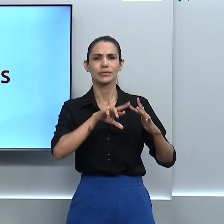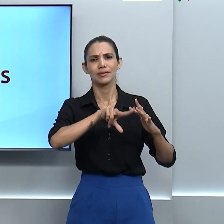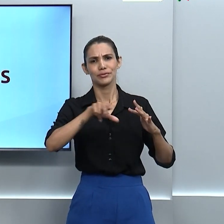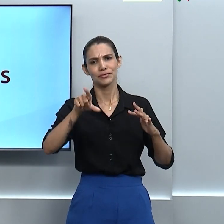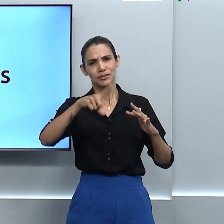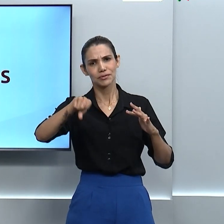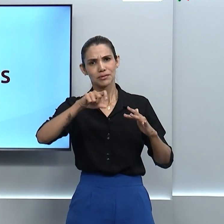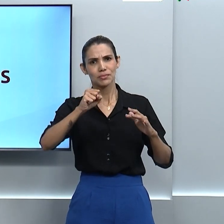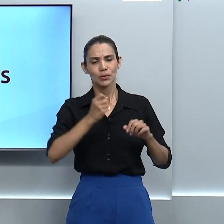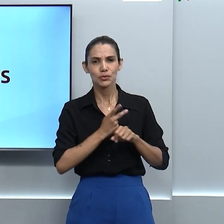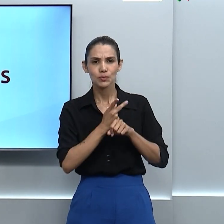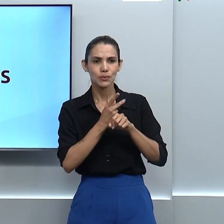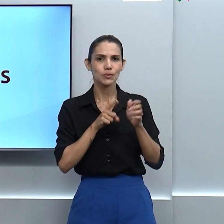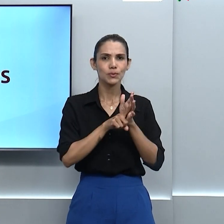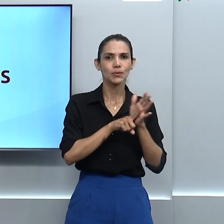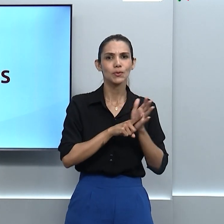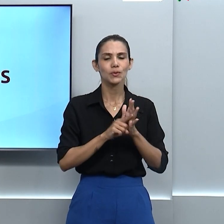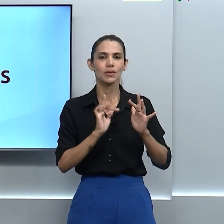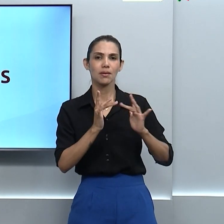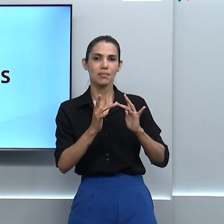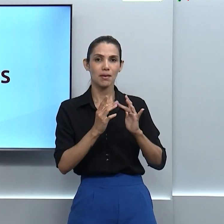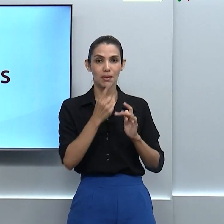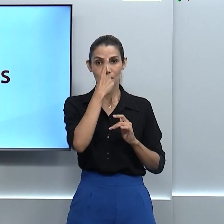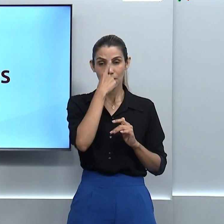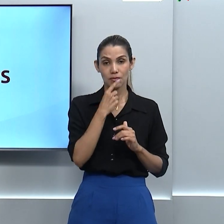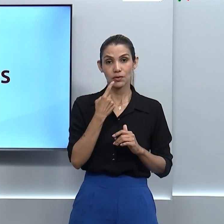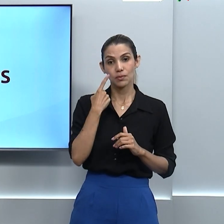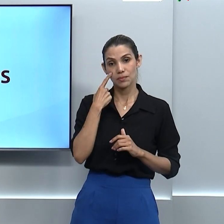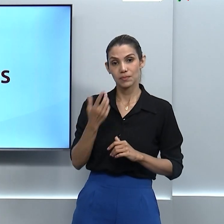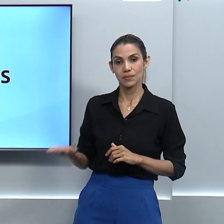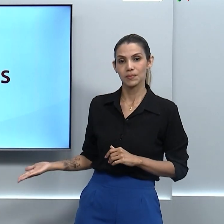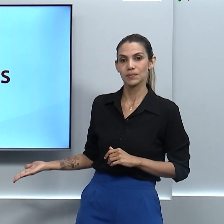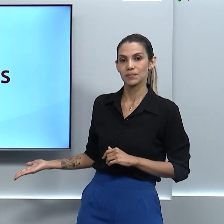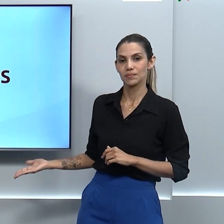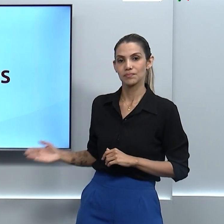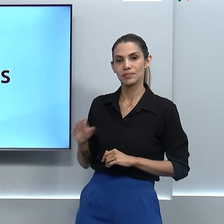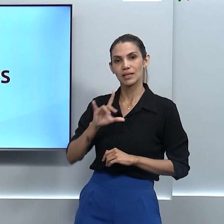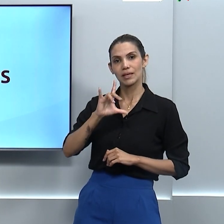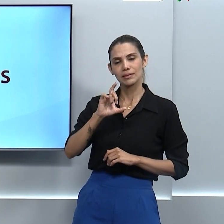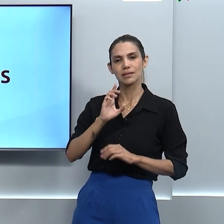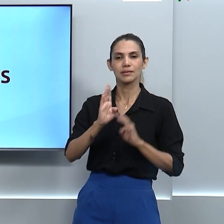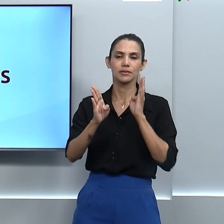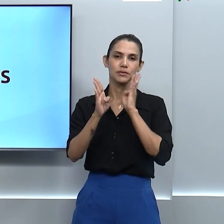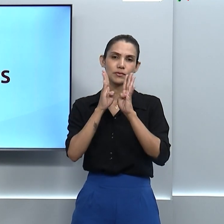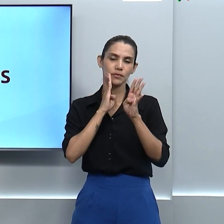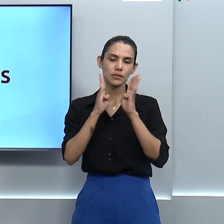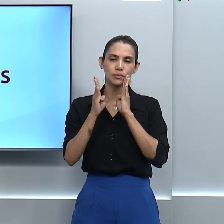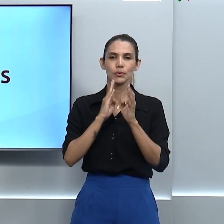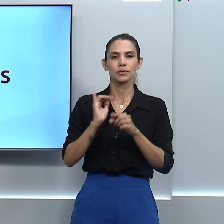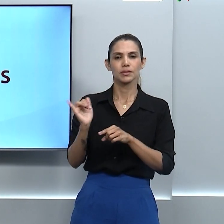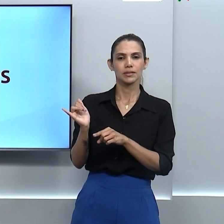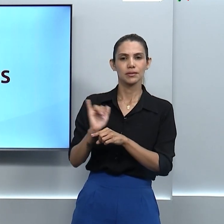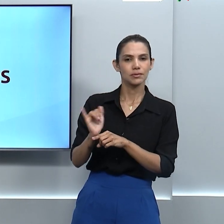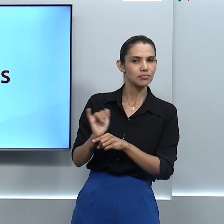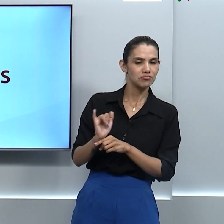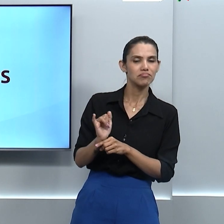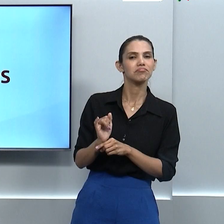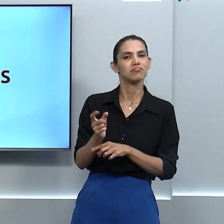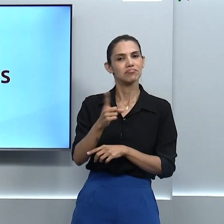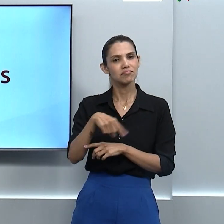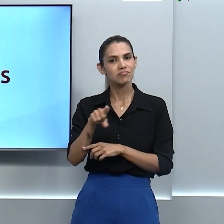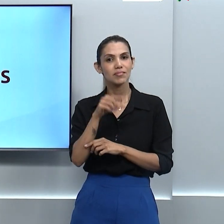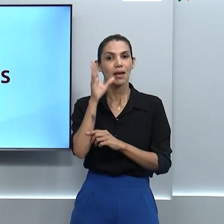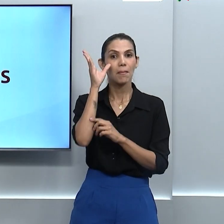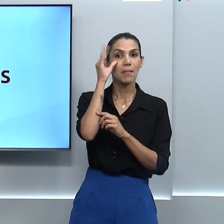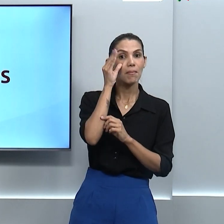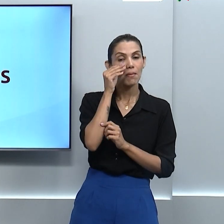pode procurar os nossos perfis em @tvufg, no Instagram, no Facebook, no YouTube. E você pode conferir